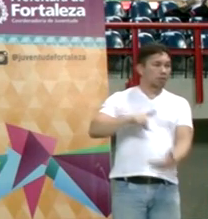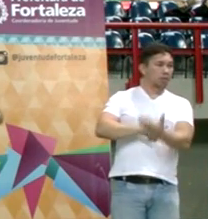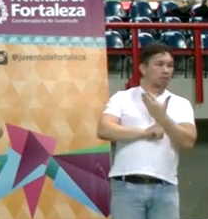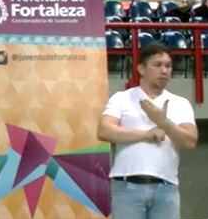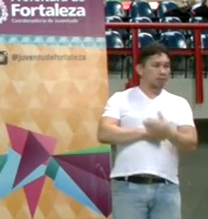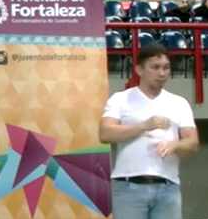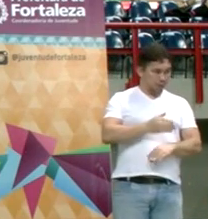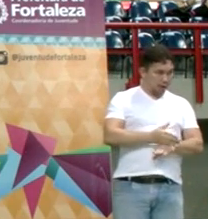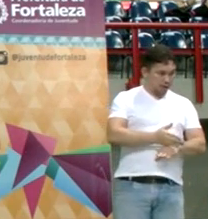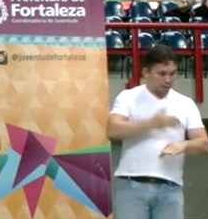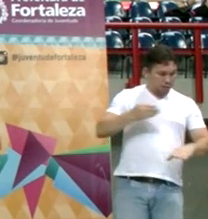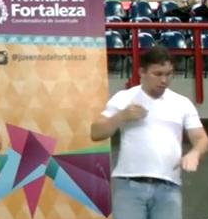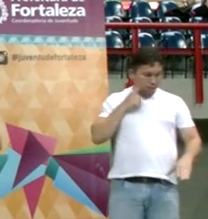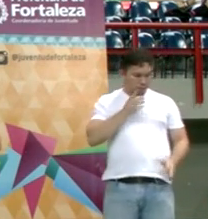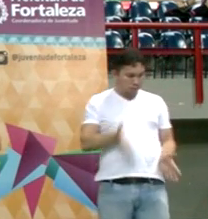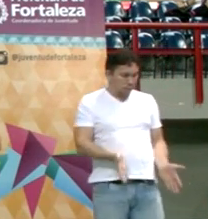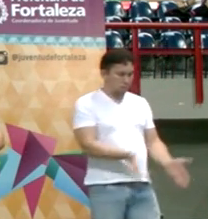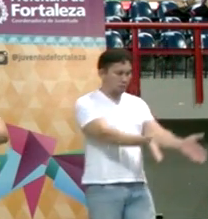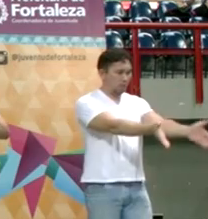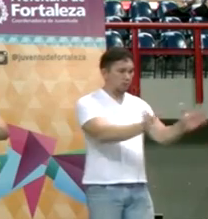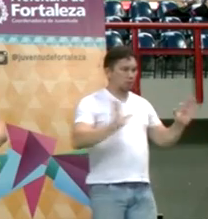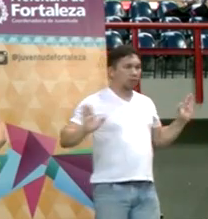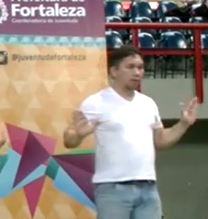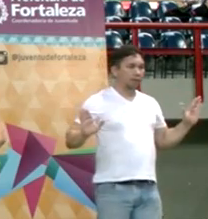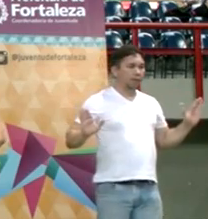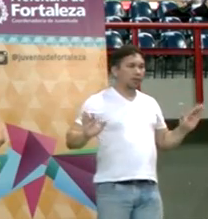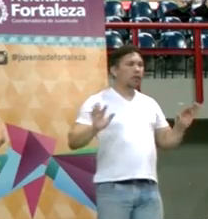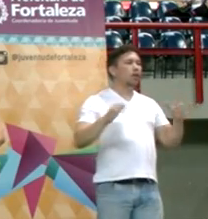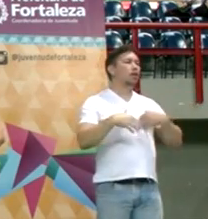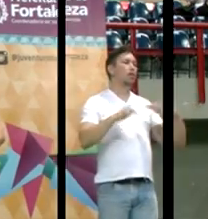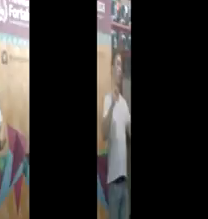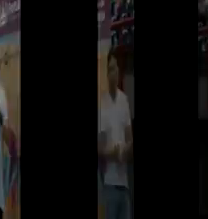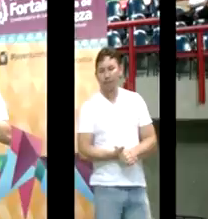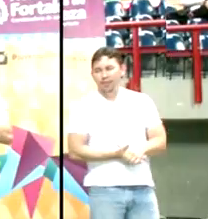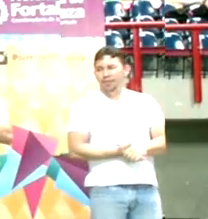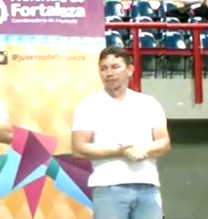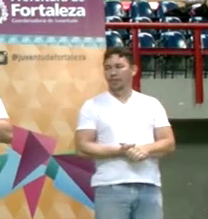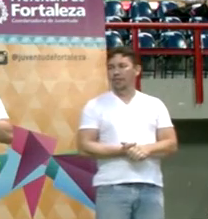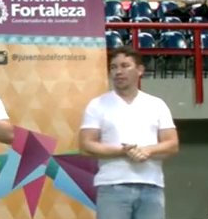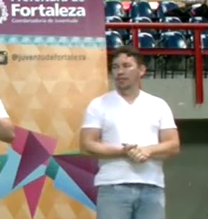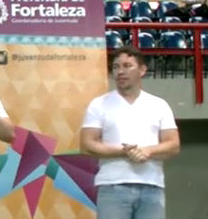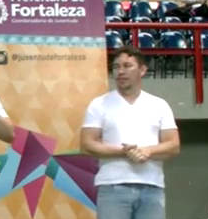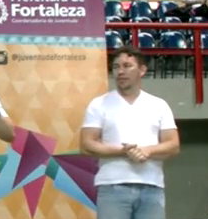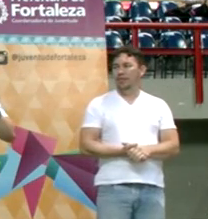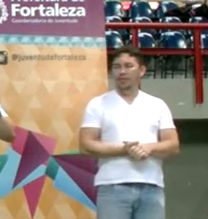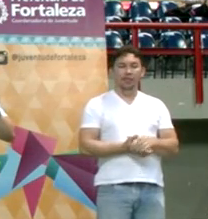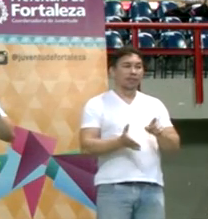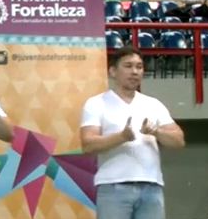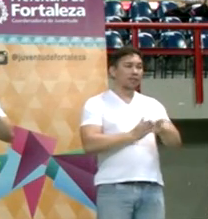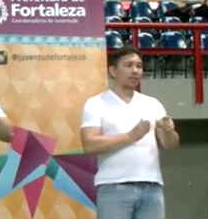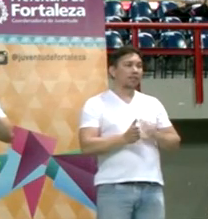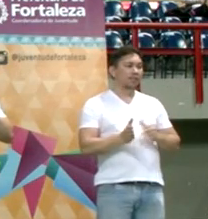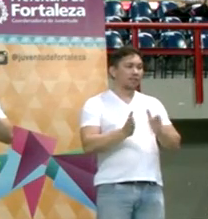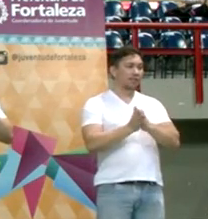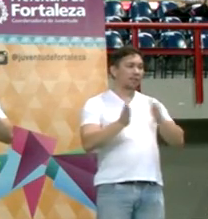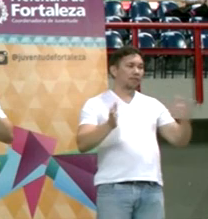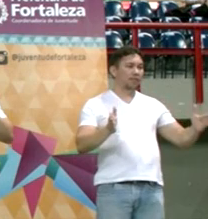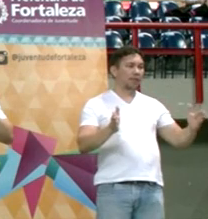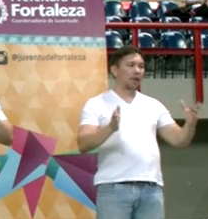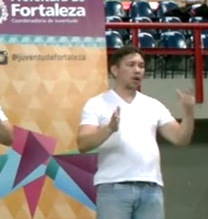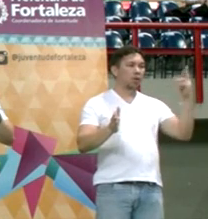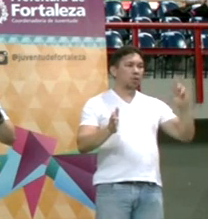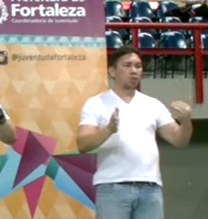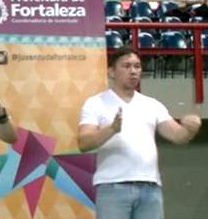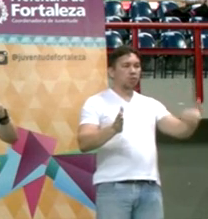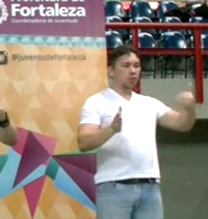ele não vai se meter. Beleza? Encerra-se a Primeira Guerra. Perguntaram em que fase a Rússia sai da Primeira Guerra. A